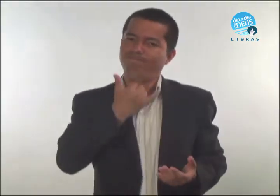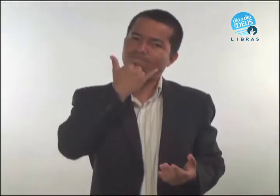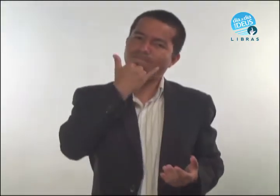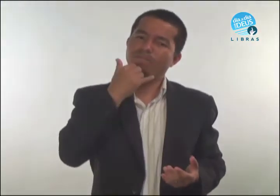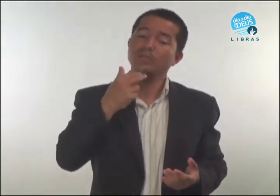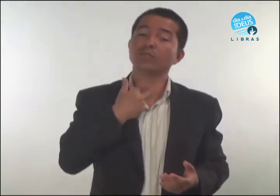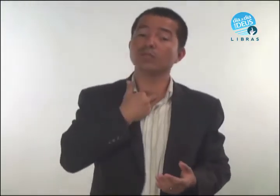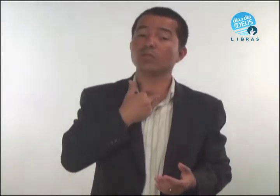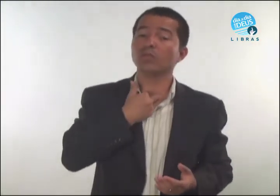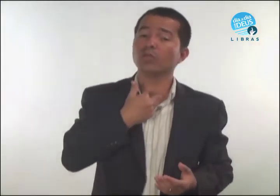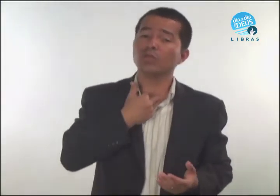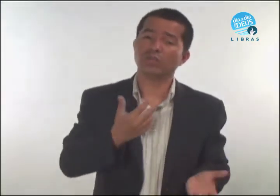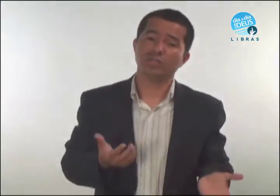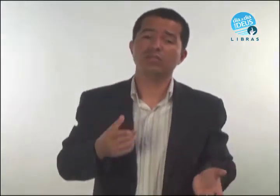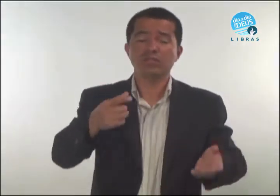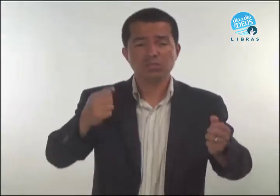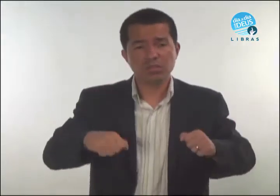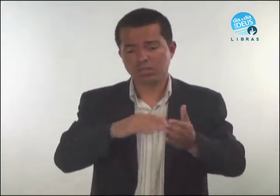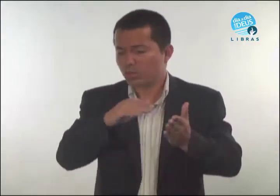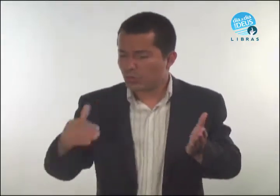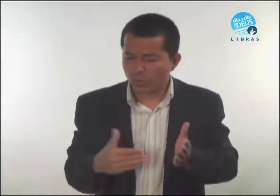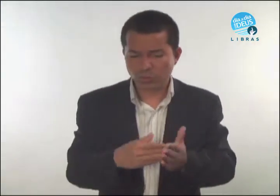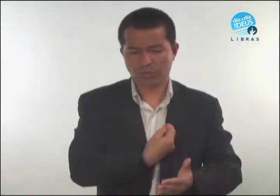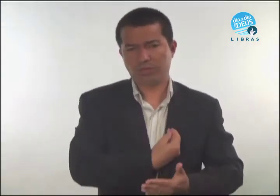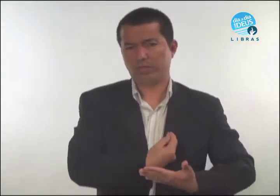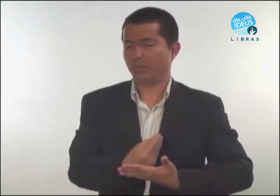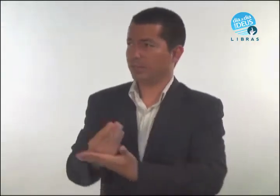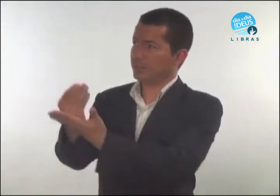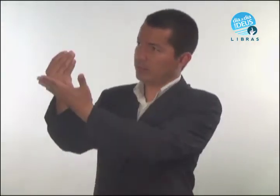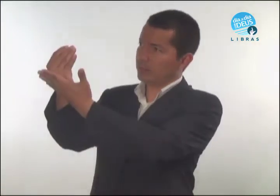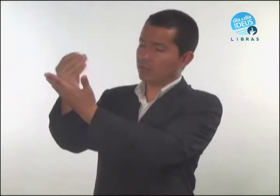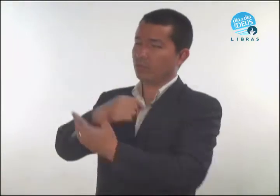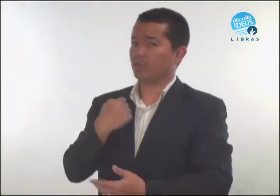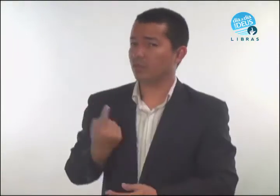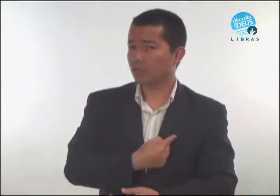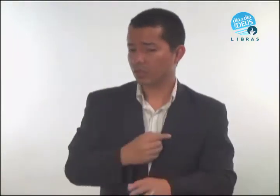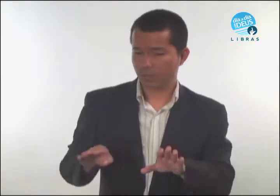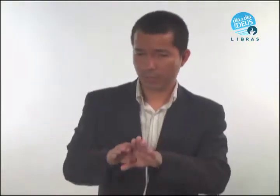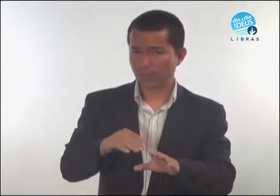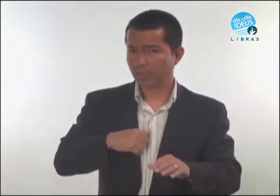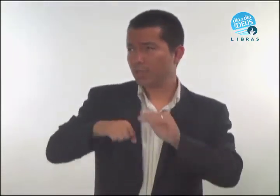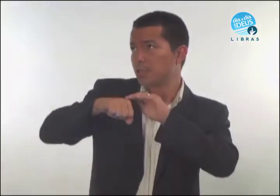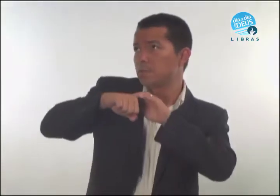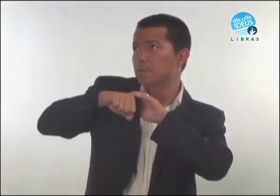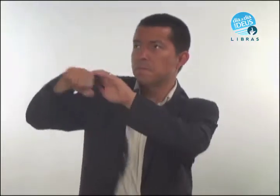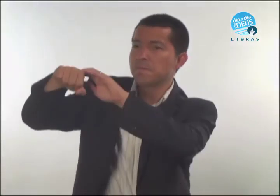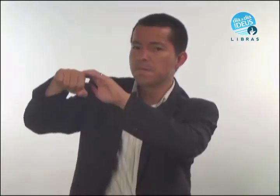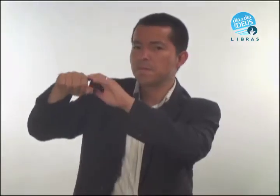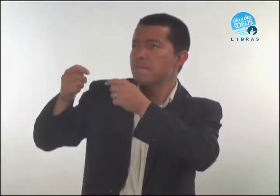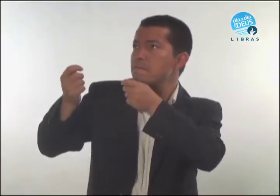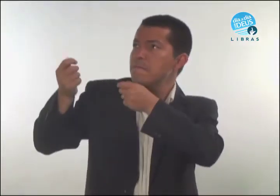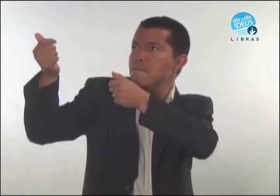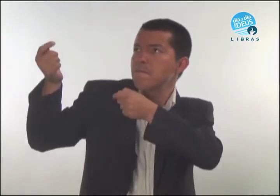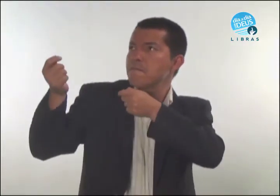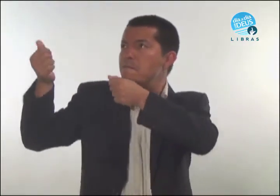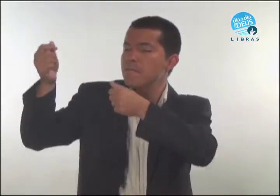E a gente começa a mentir o Espírito quando a gente se veste com a roupa da santidade, mas não